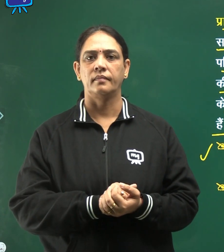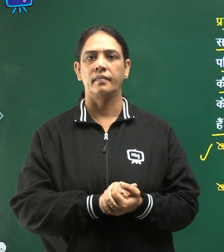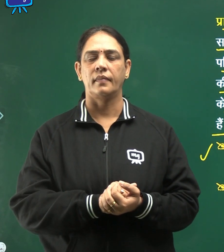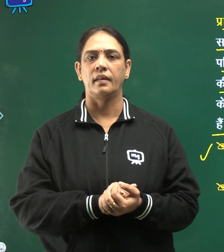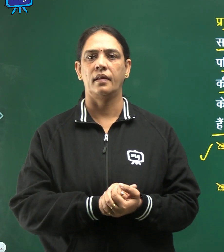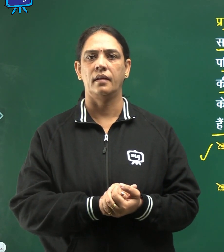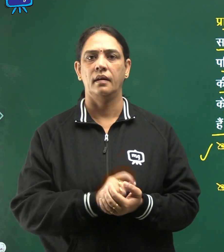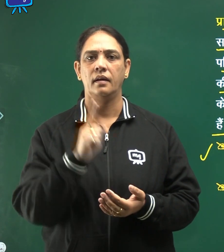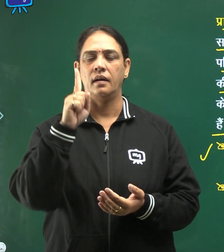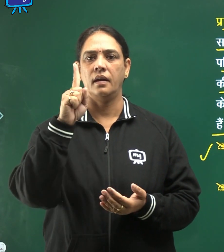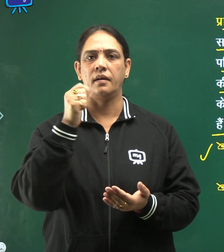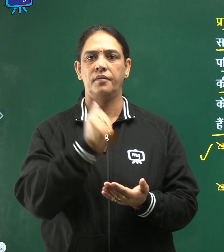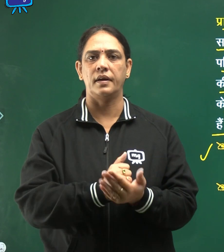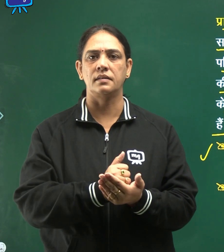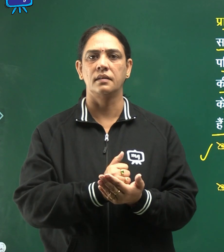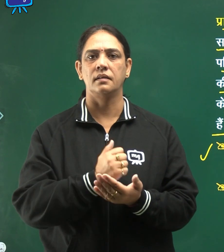एक निश्चित